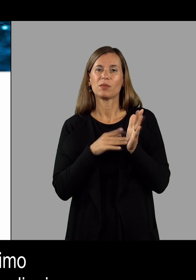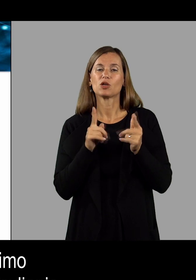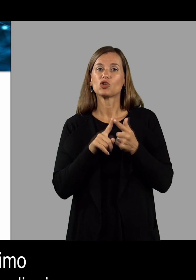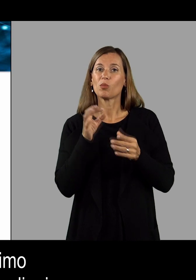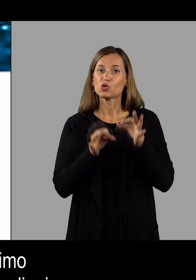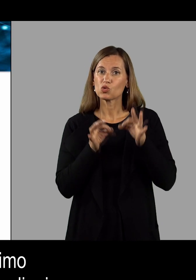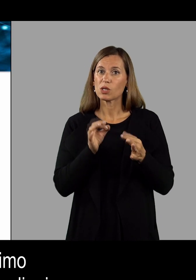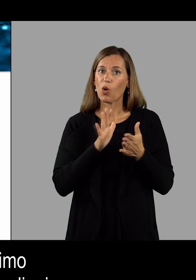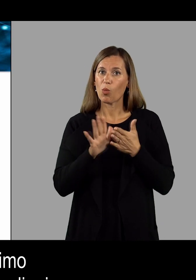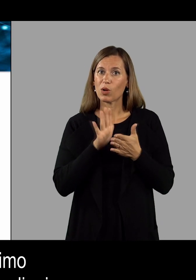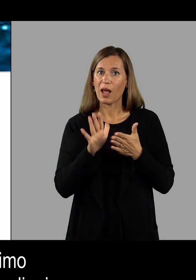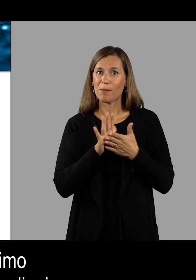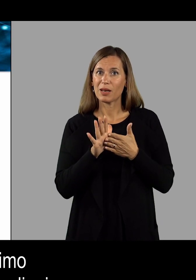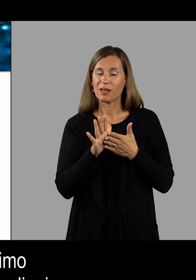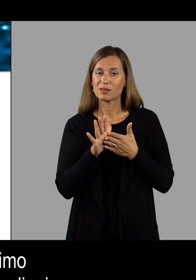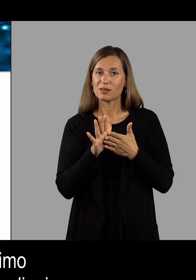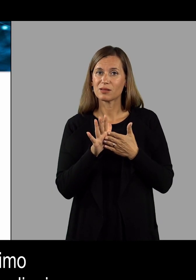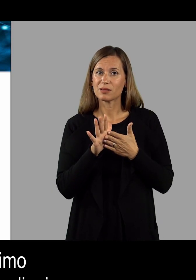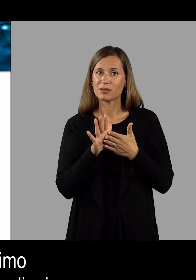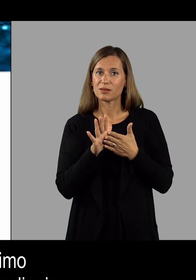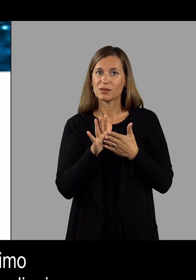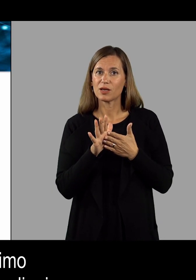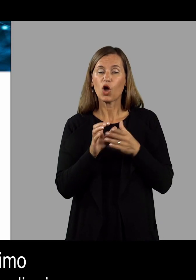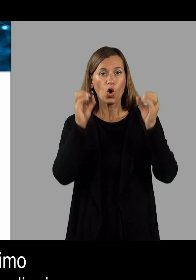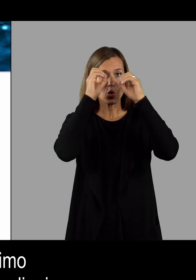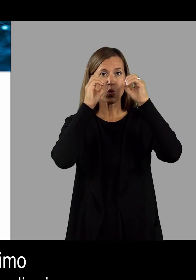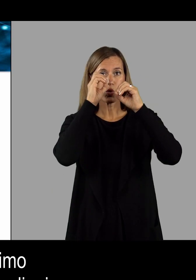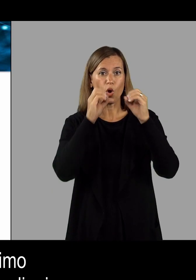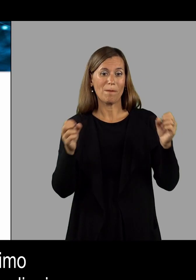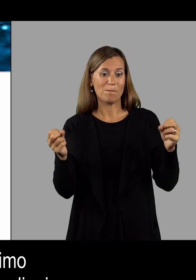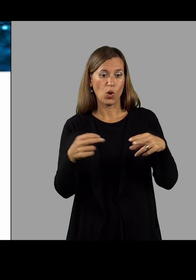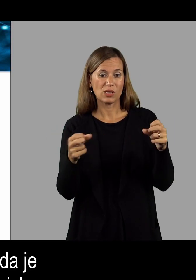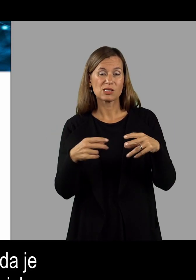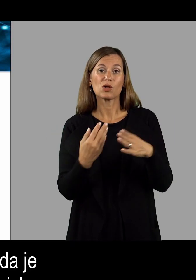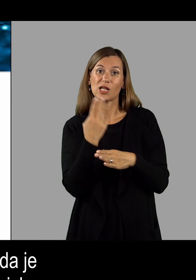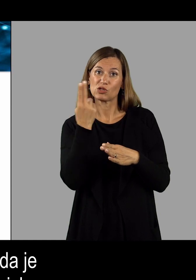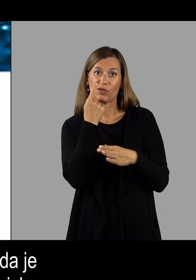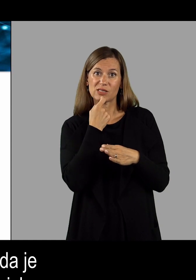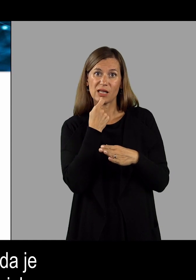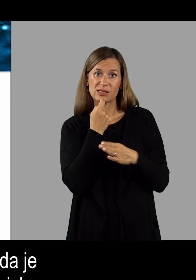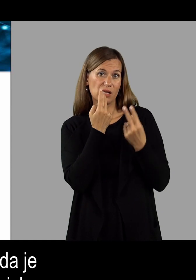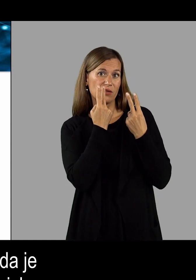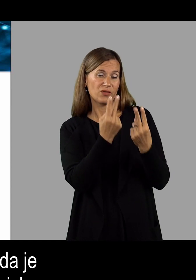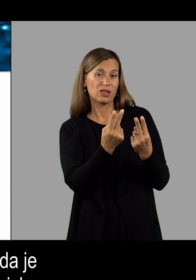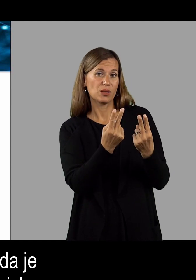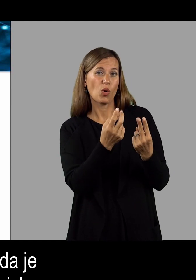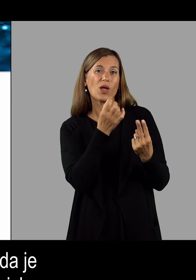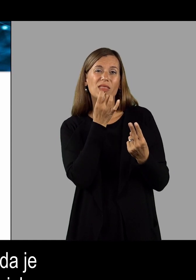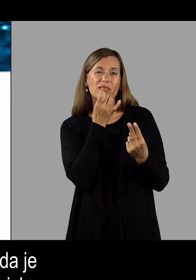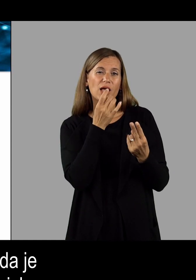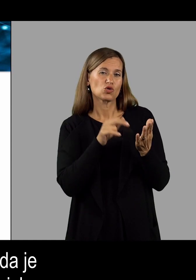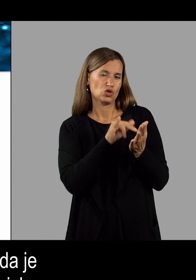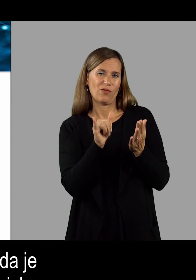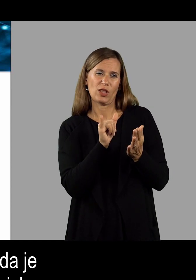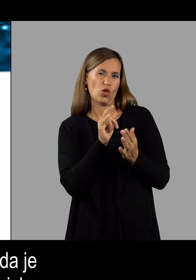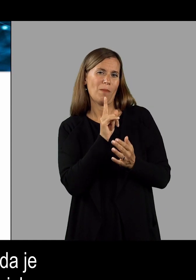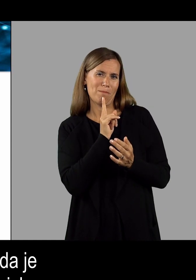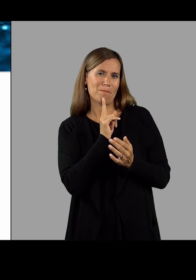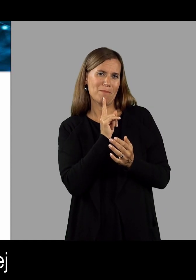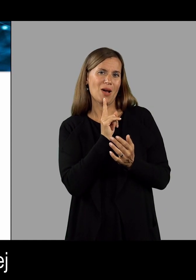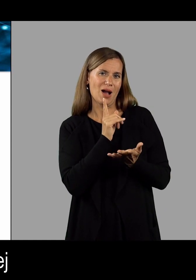na YouTubu, ki je v angleškem jeziku in je razmeroma dobro razvito, kljub temu pa se pojavljajo še